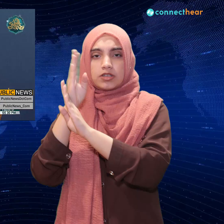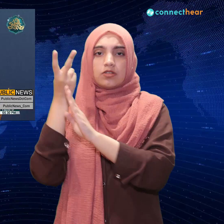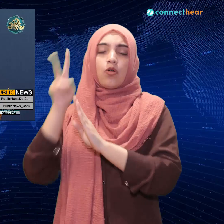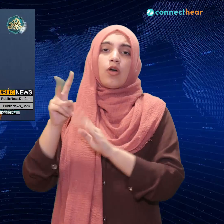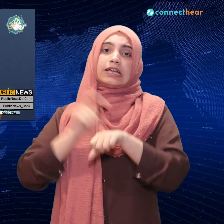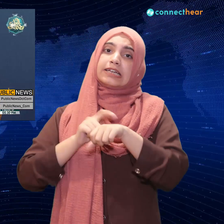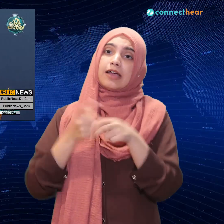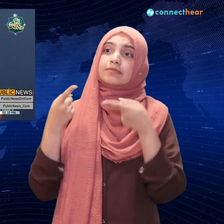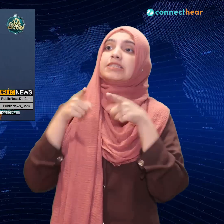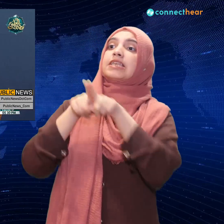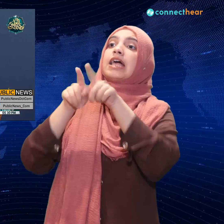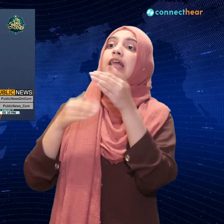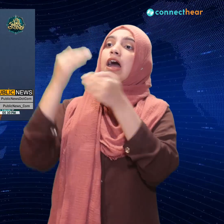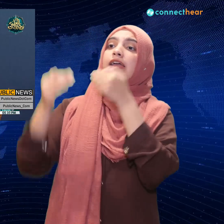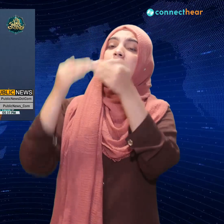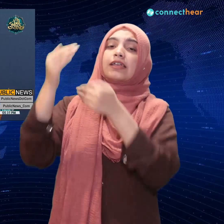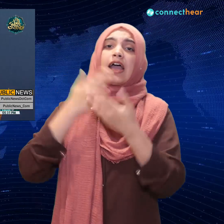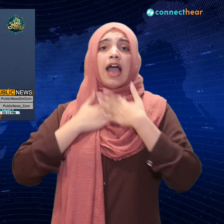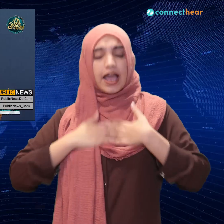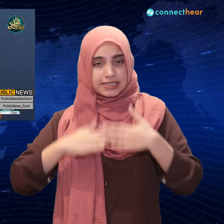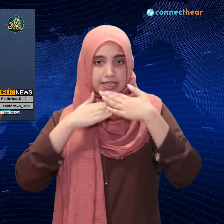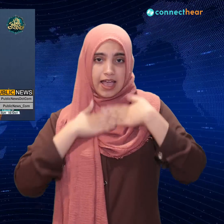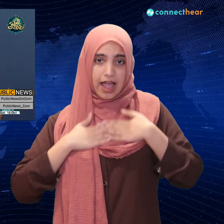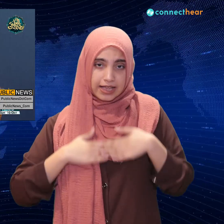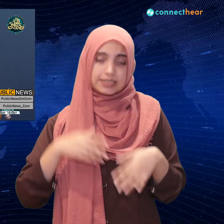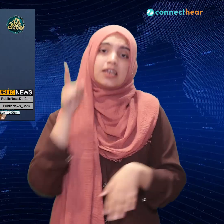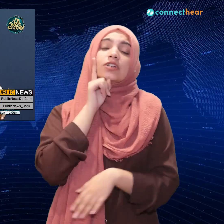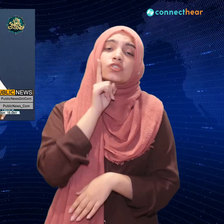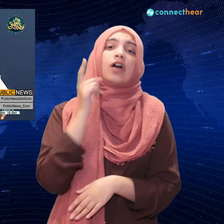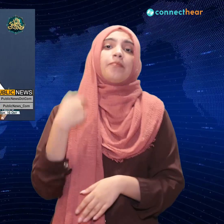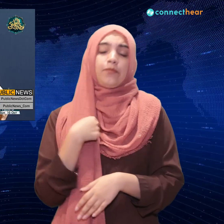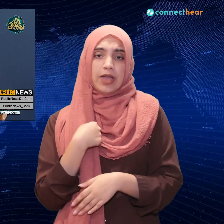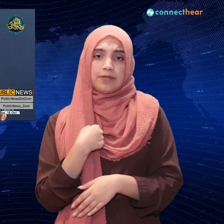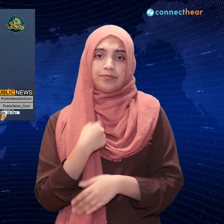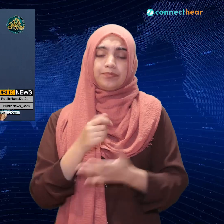مجھے آہستہ آہستہ، جیسے جیسے